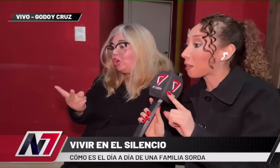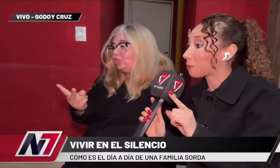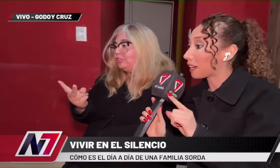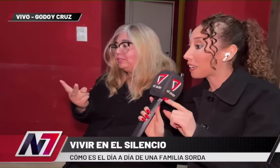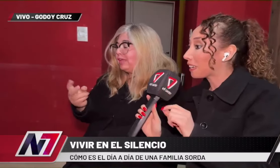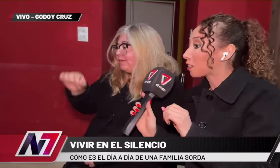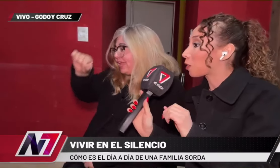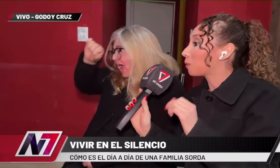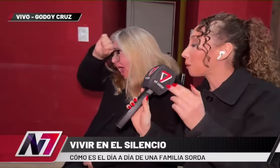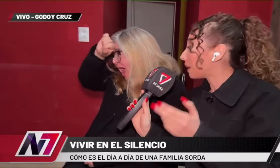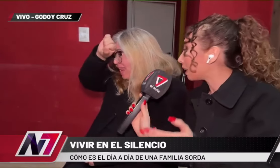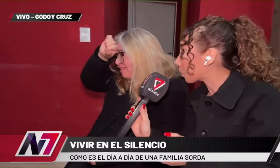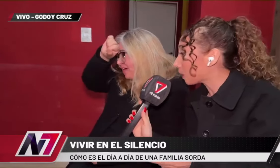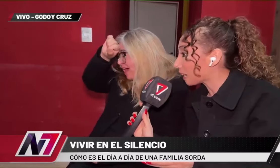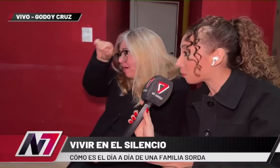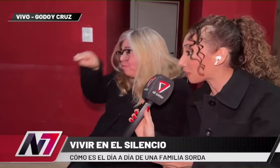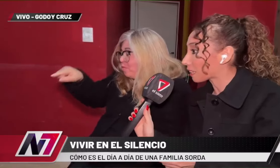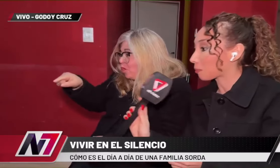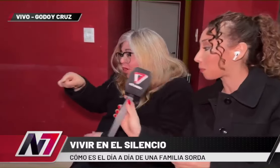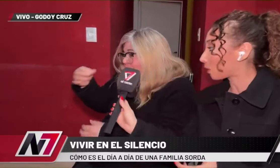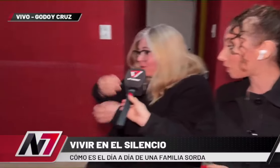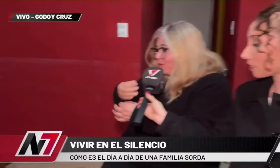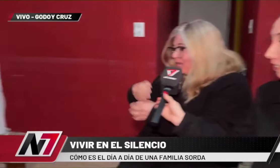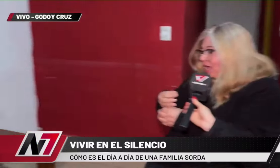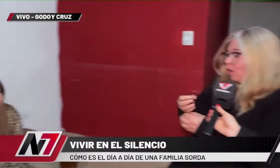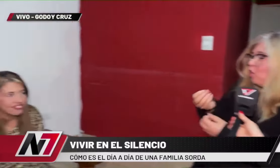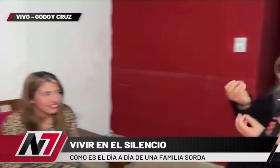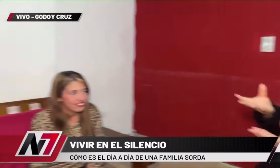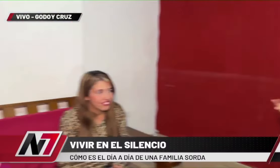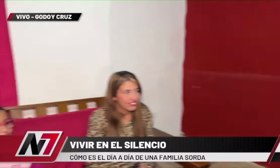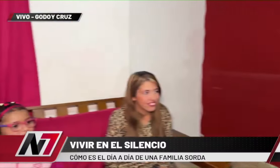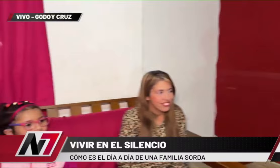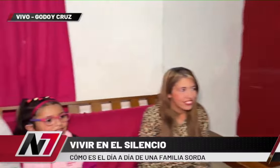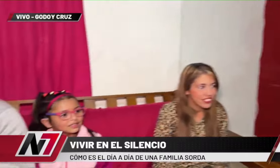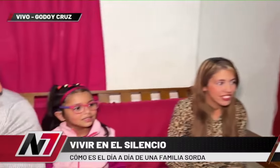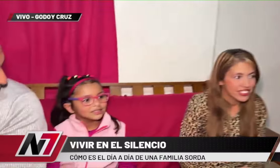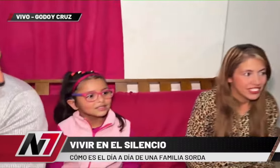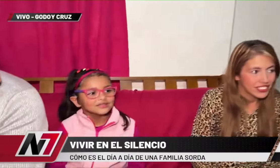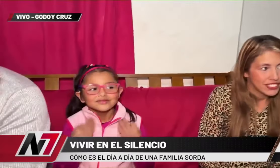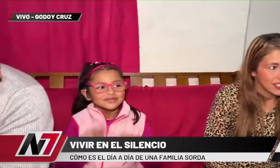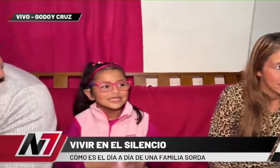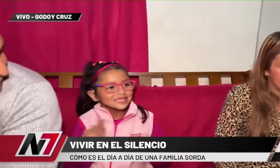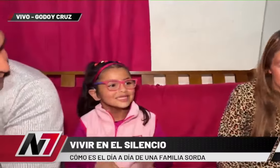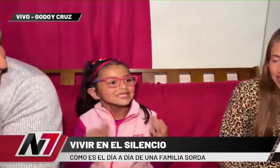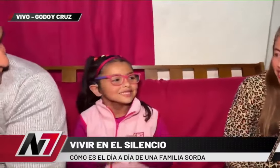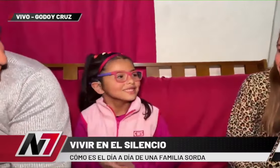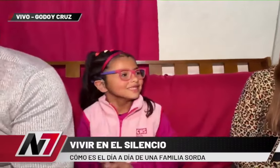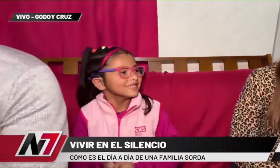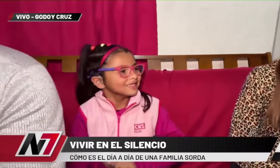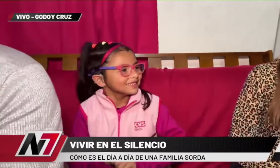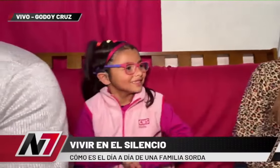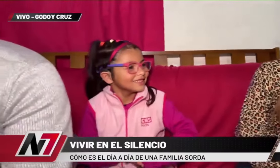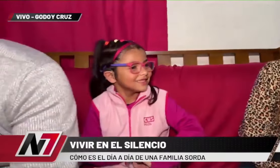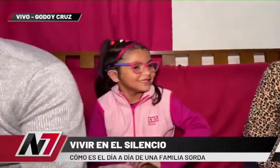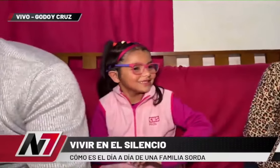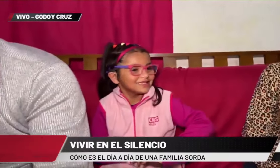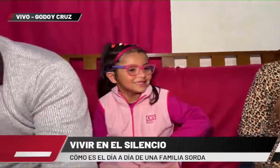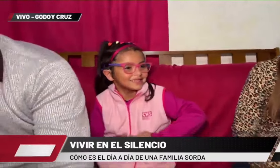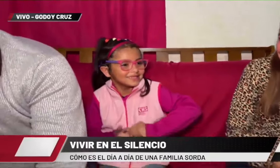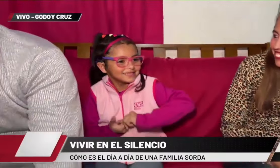Alba cómo le va en la escuela, por ejemplo. Para él. Muy bien. Ay, mi Te va amor. muy